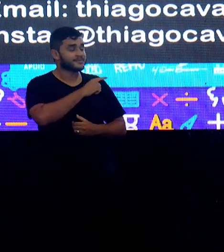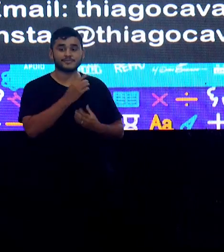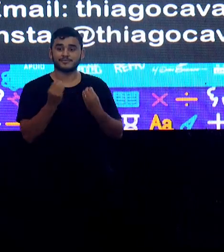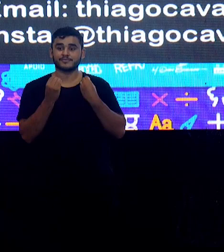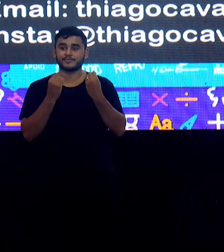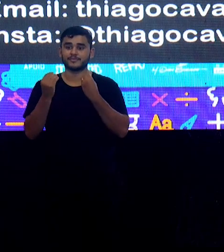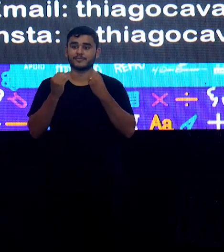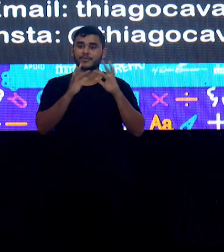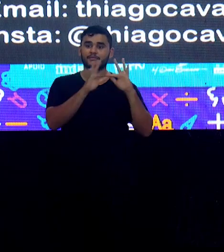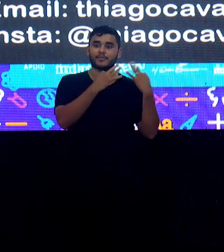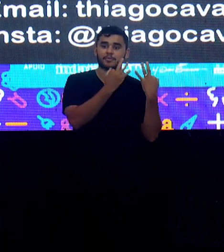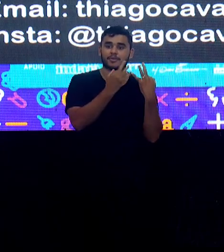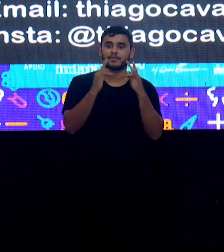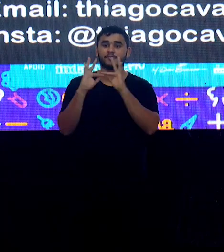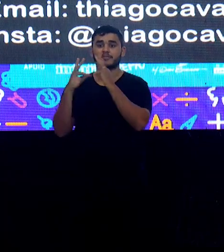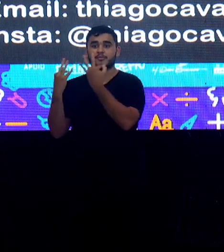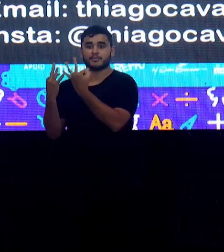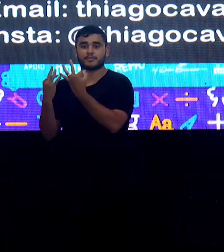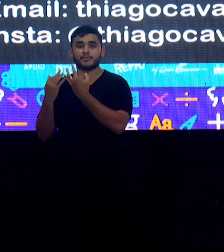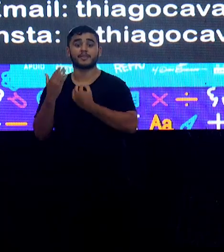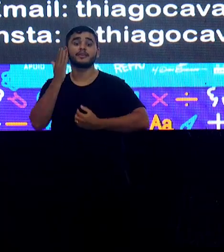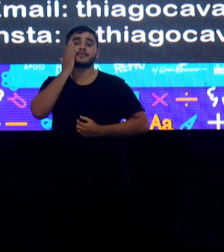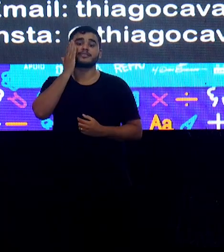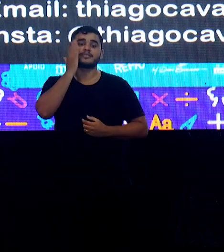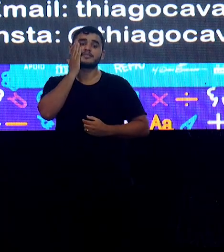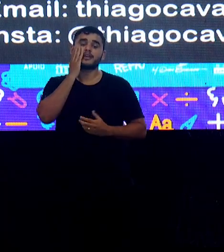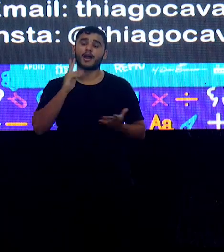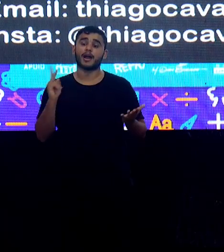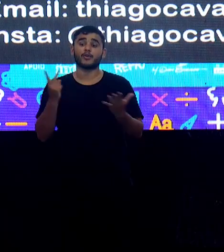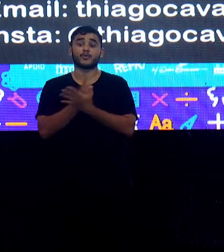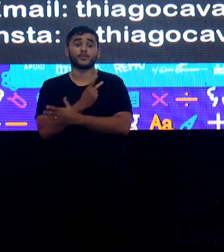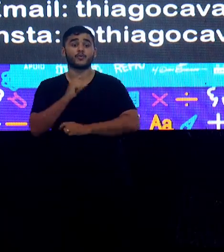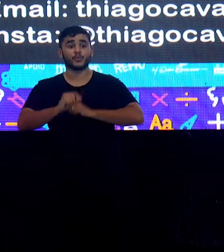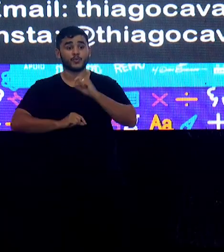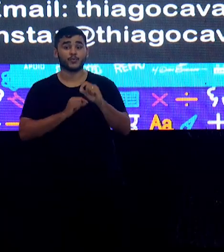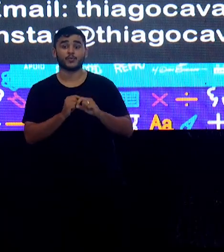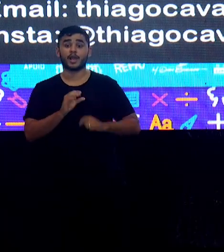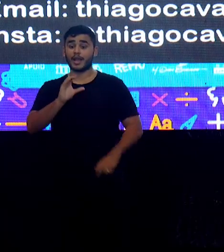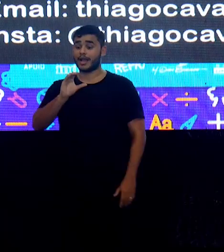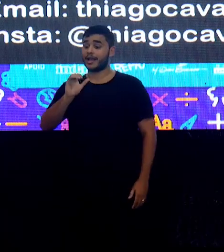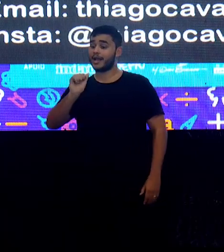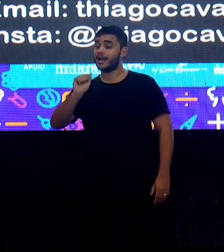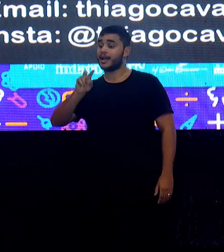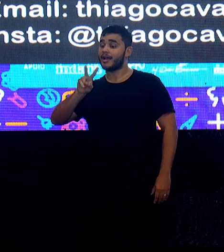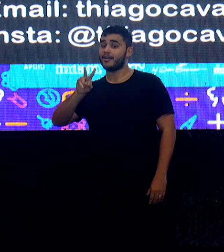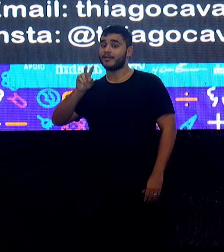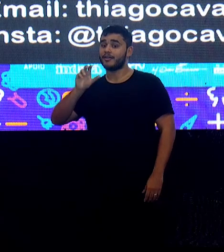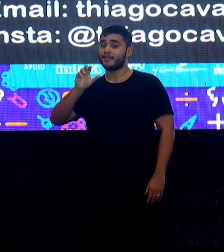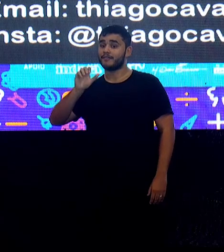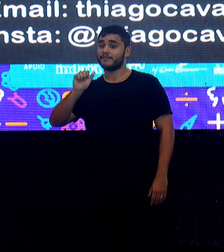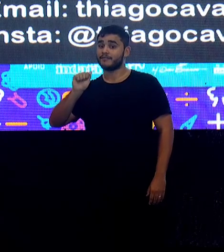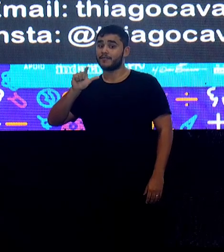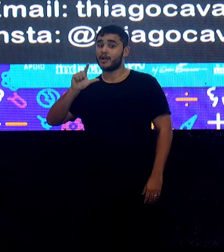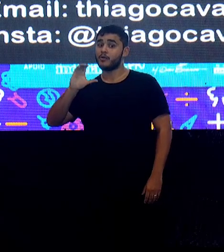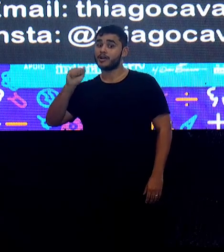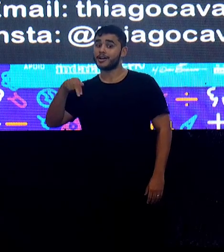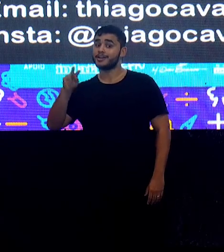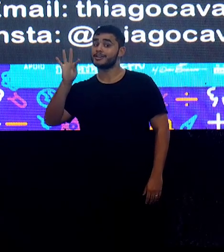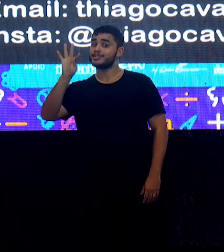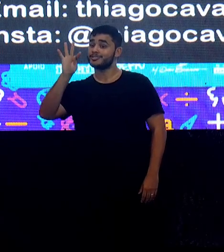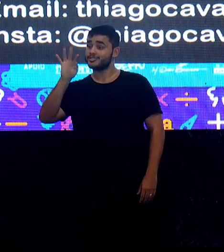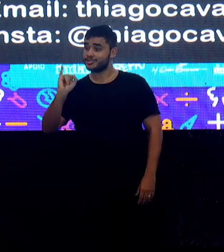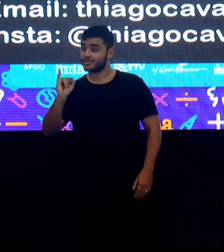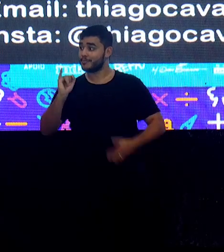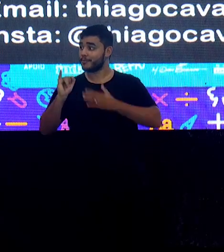dividiu? Tem uma versão que é a mais aceita, e é o motivo de eu não gostar do Cavalcante. Diz